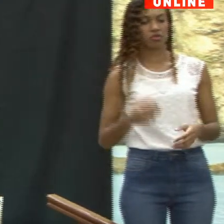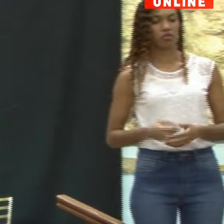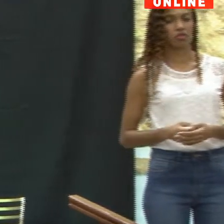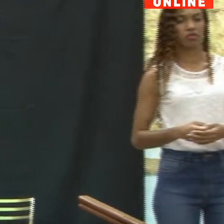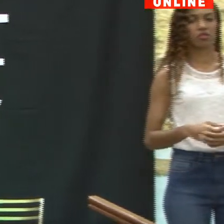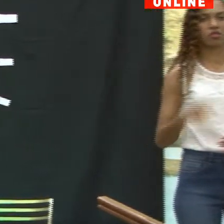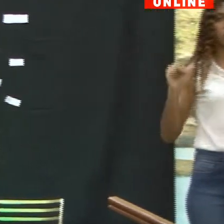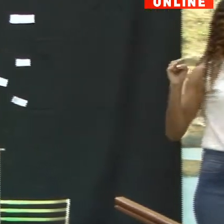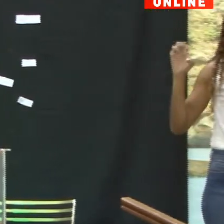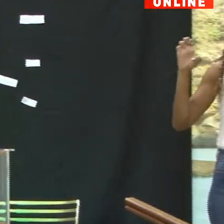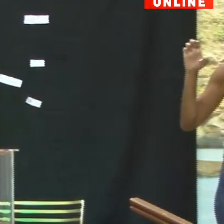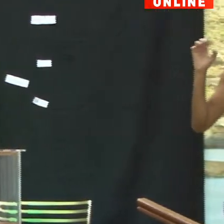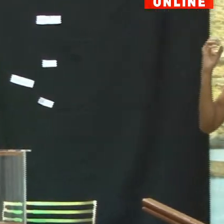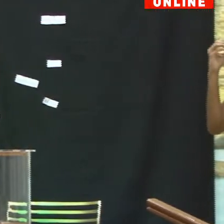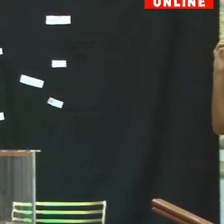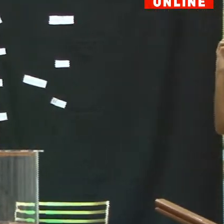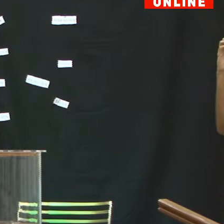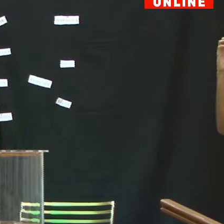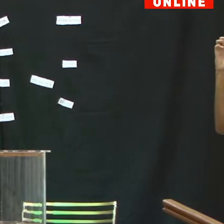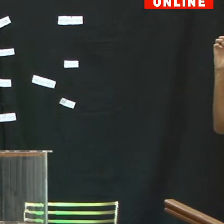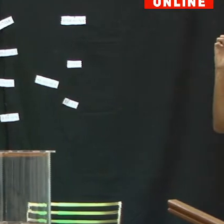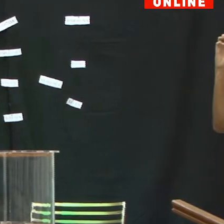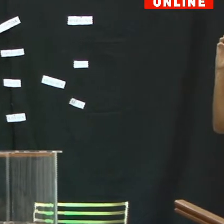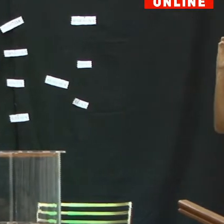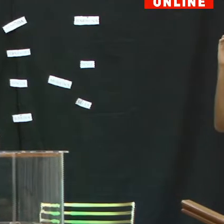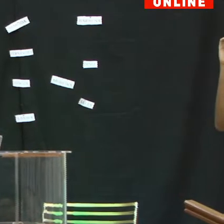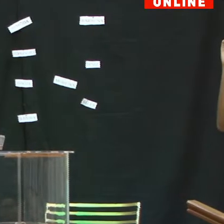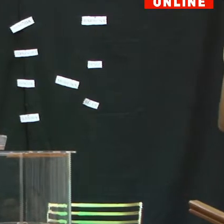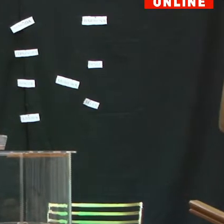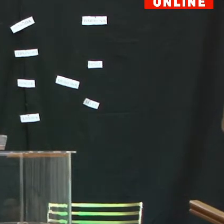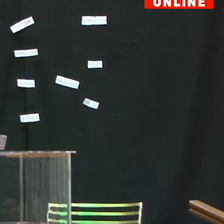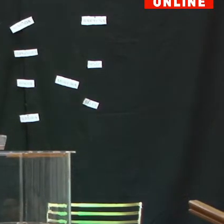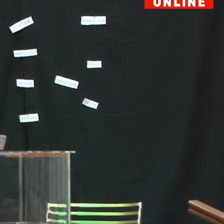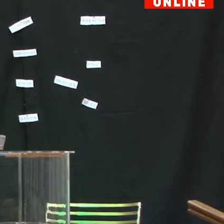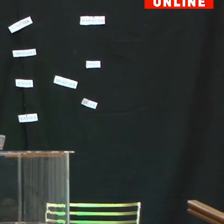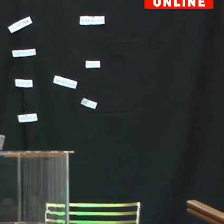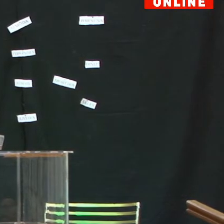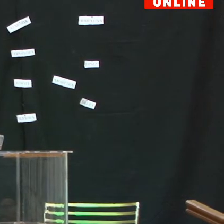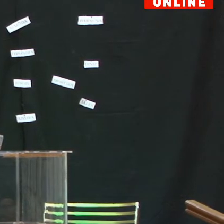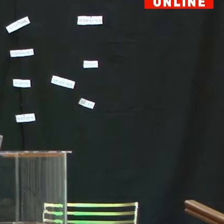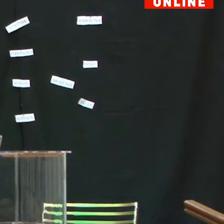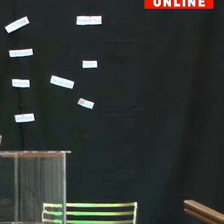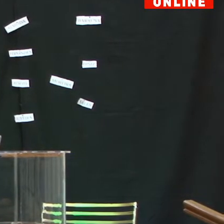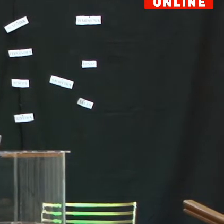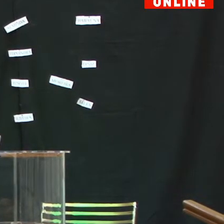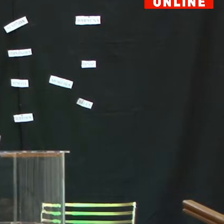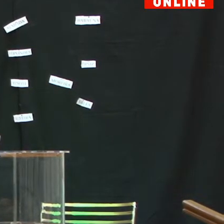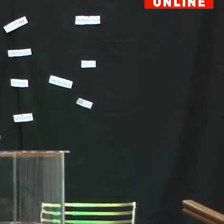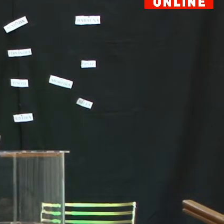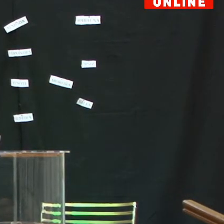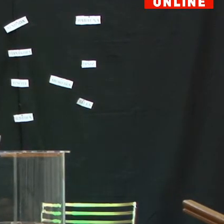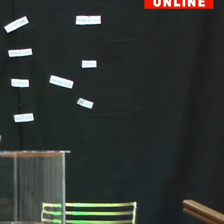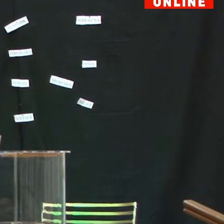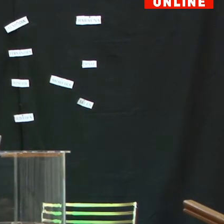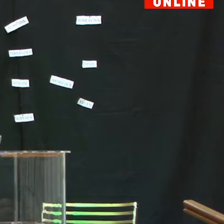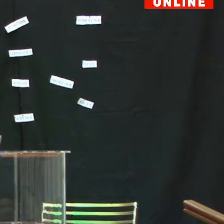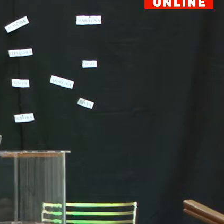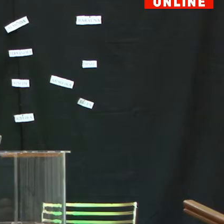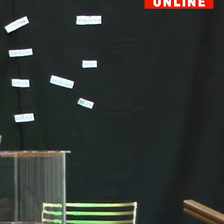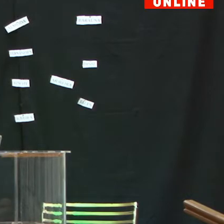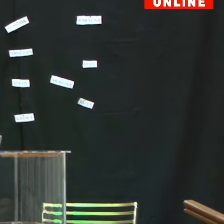Eu tenho tido experiência nestes dias. Temos